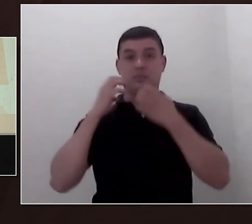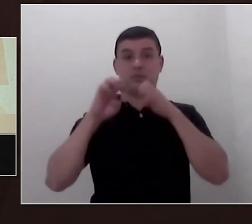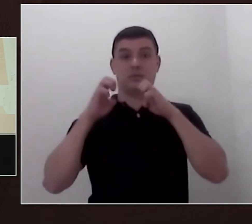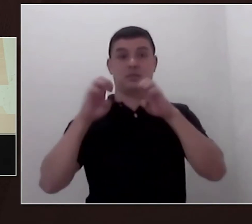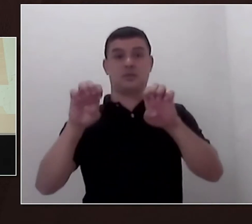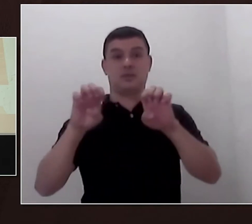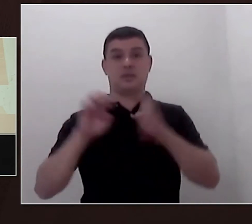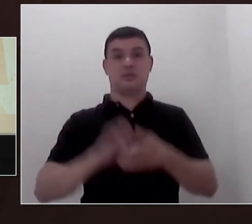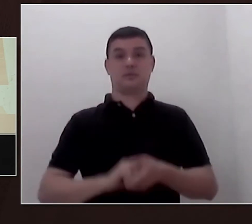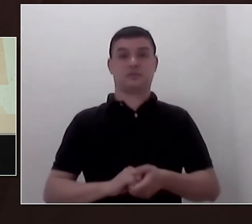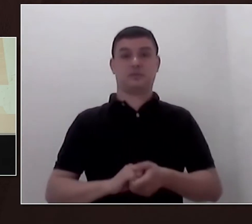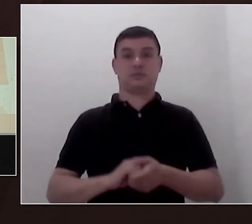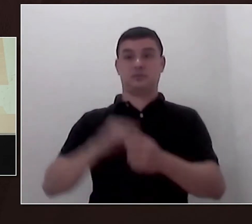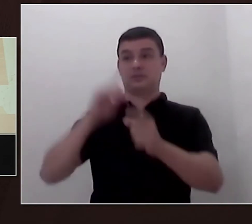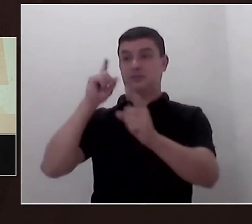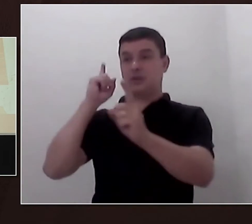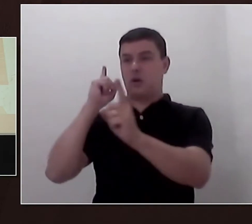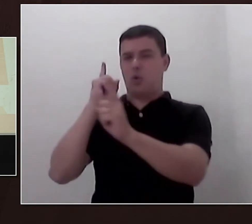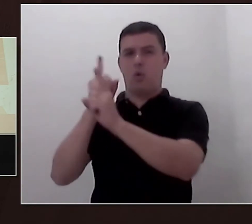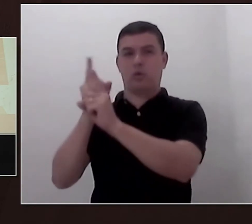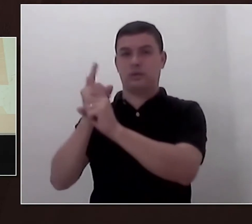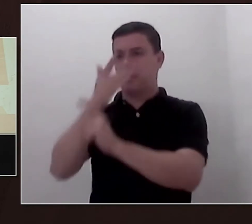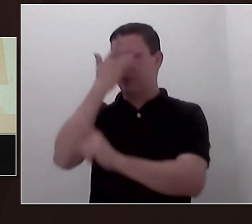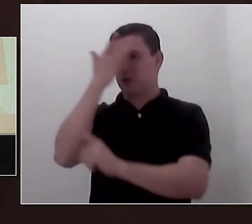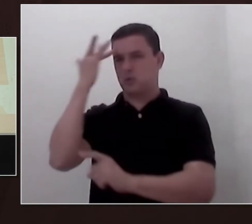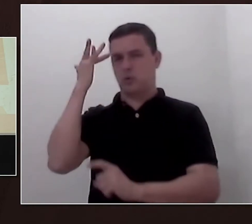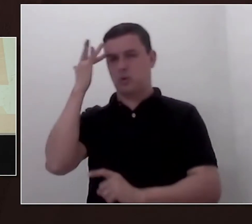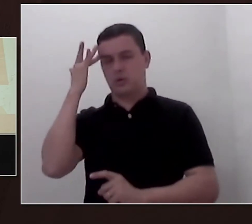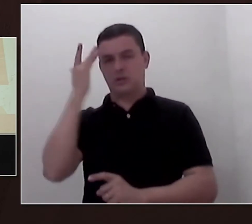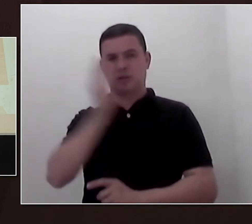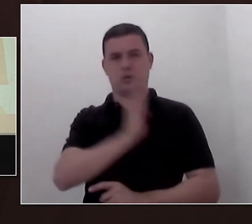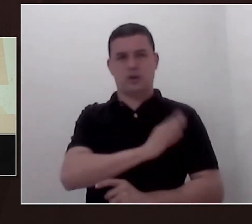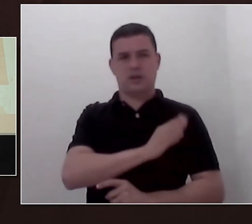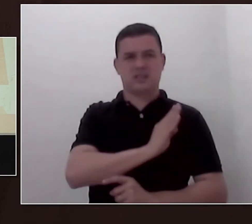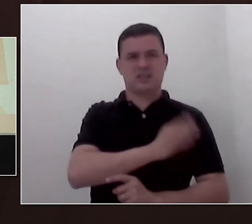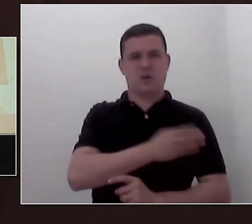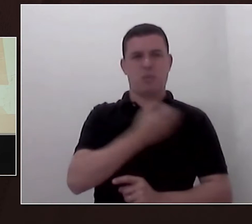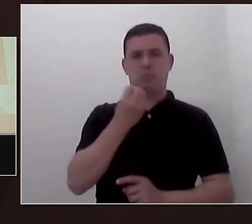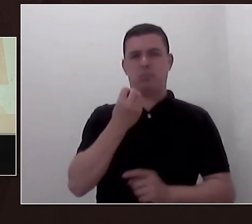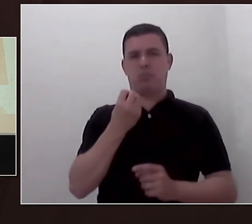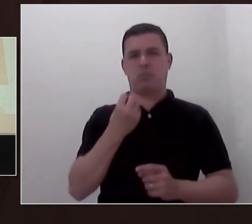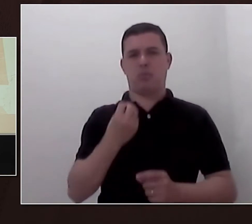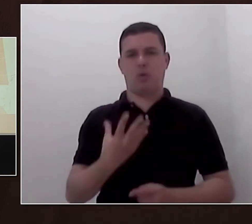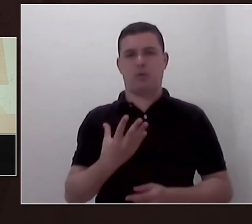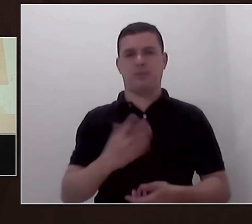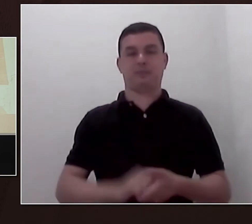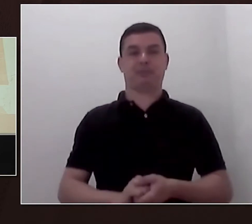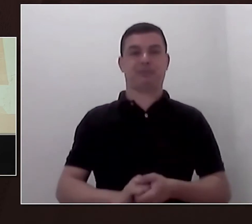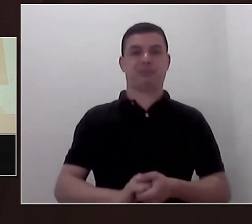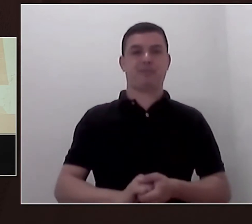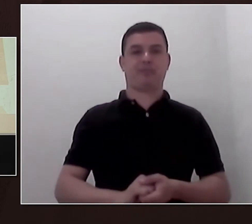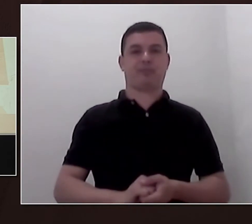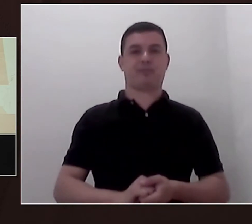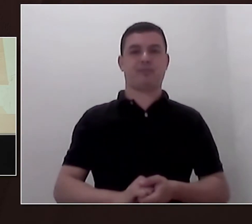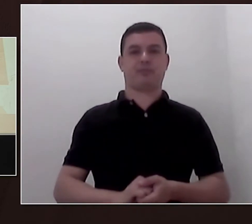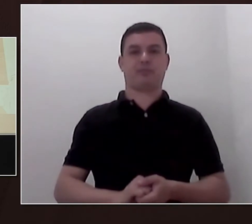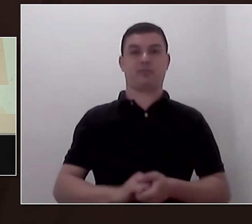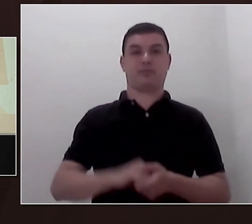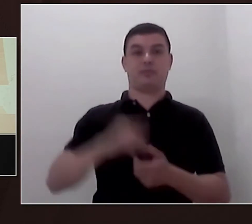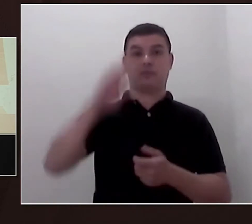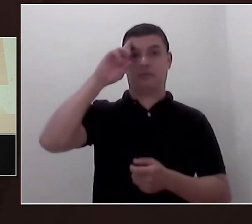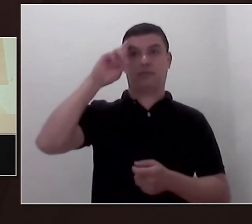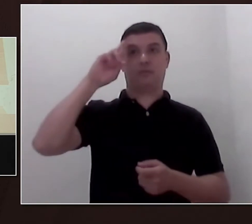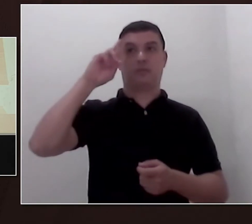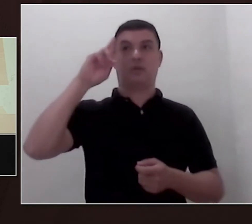esses contritos de coração, esses quebrantados, né, de espírito, e o Senhor então